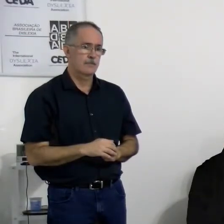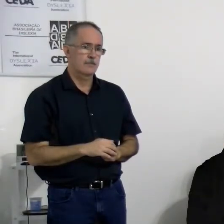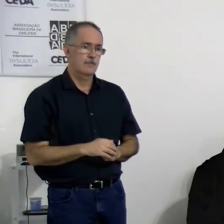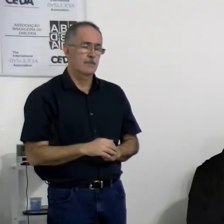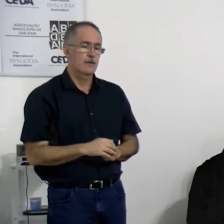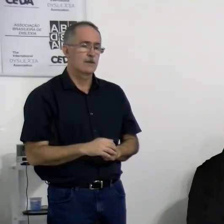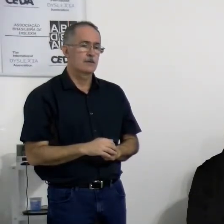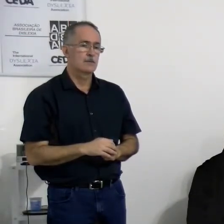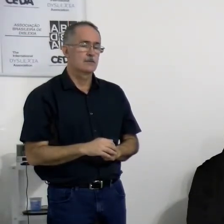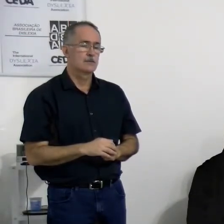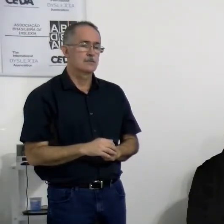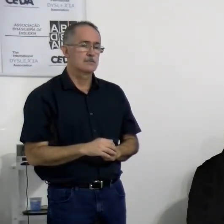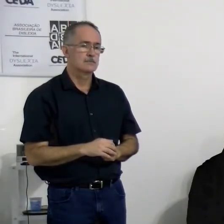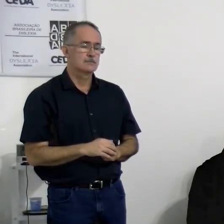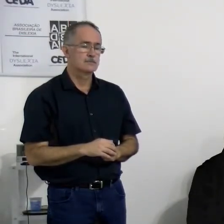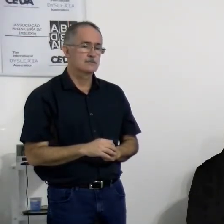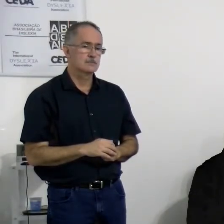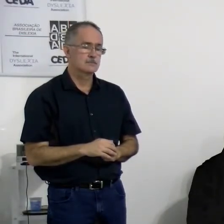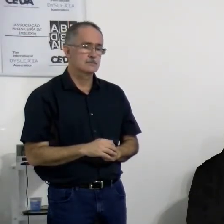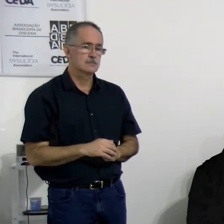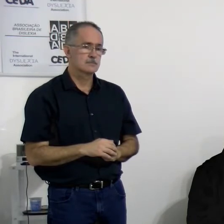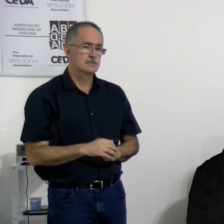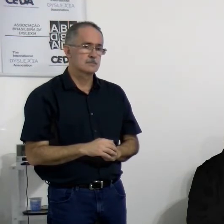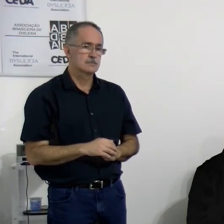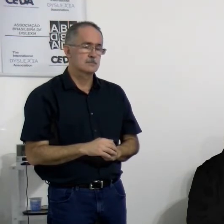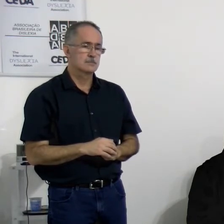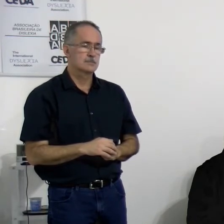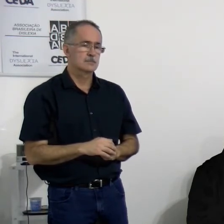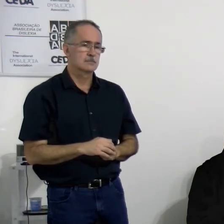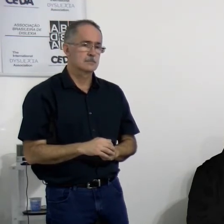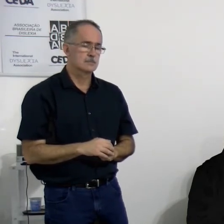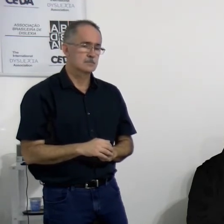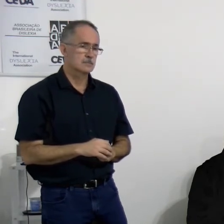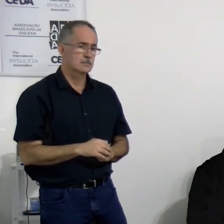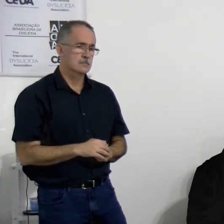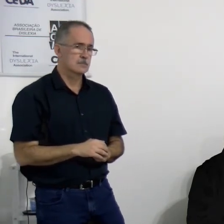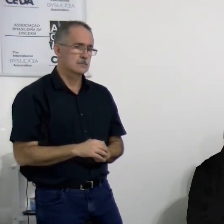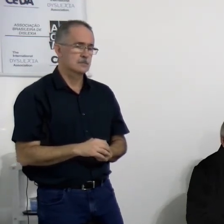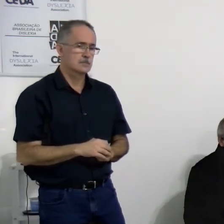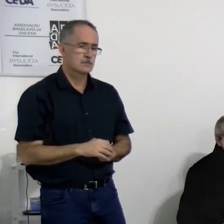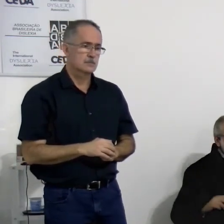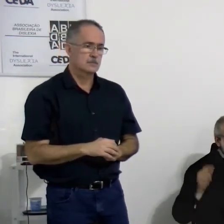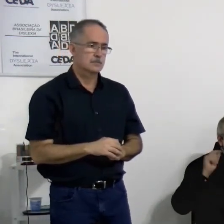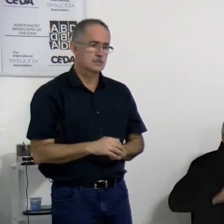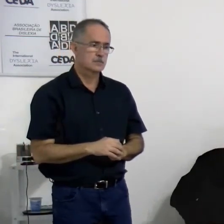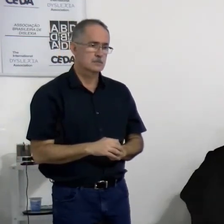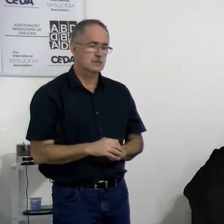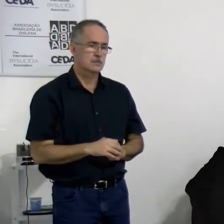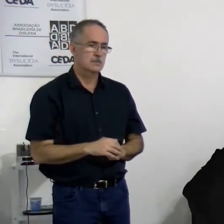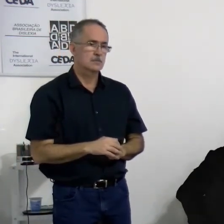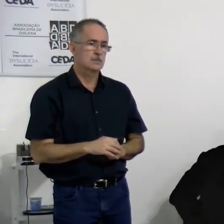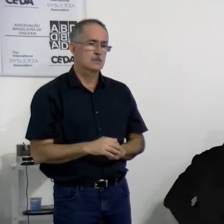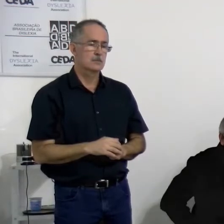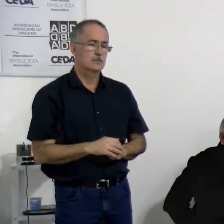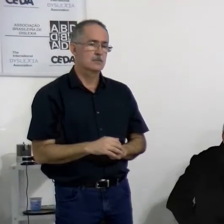dyslexia. But we can do it with much more precision now than